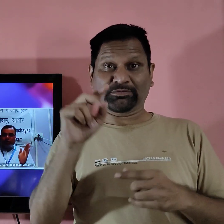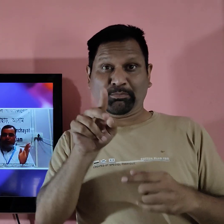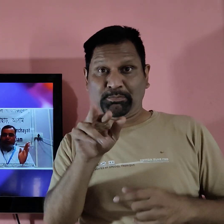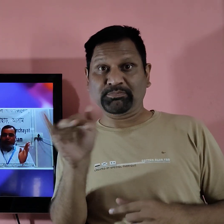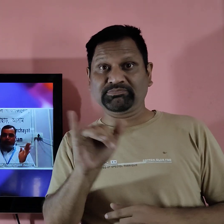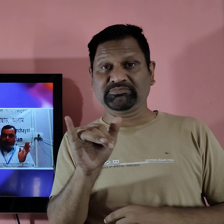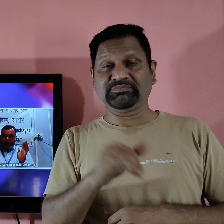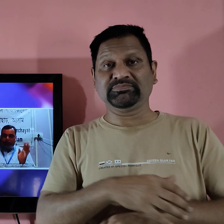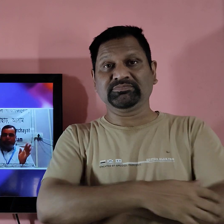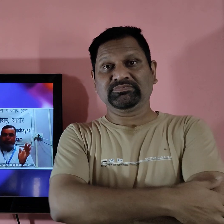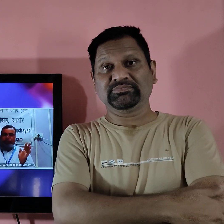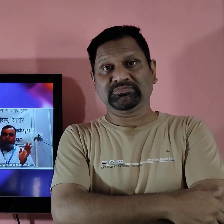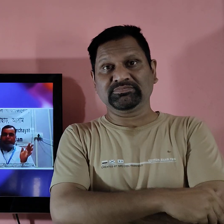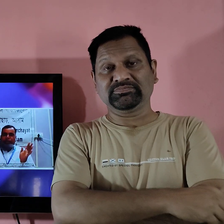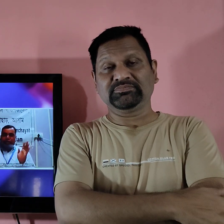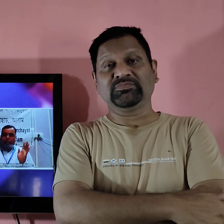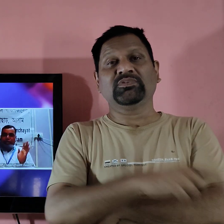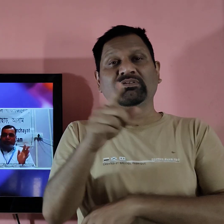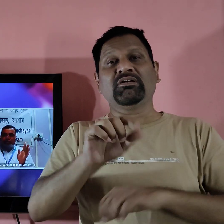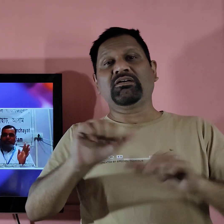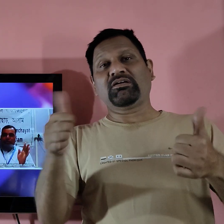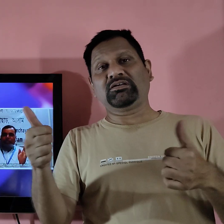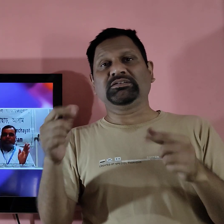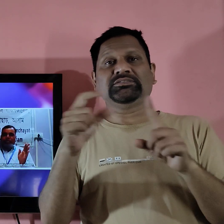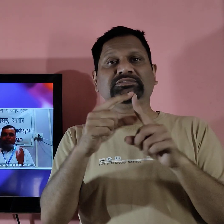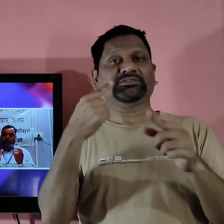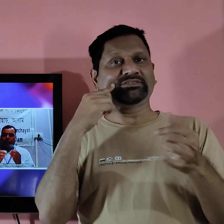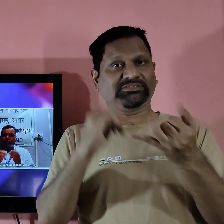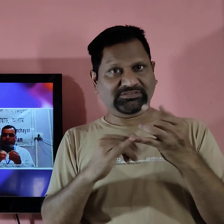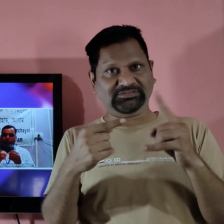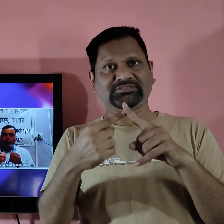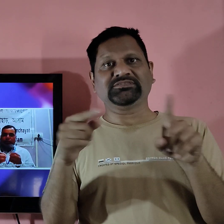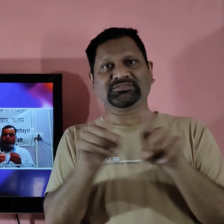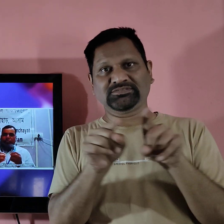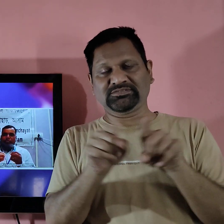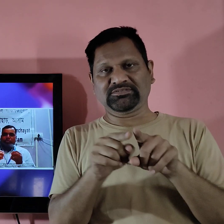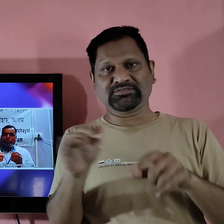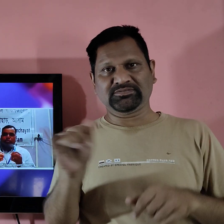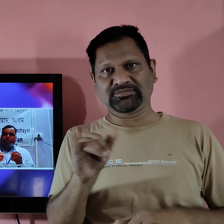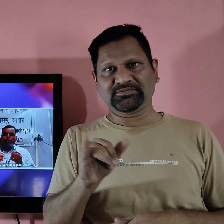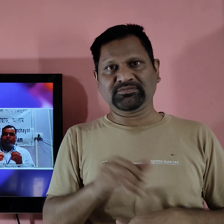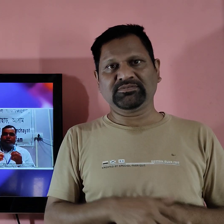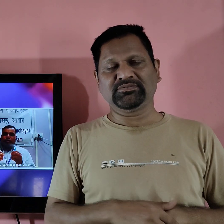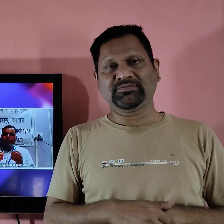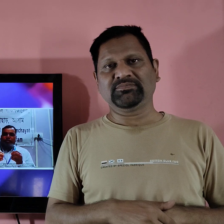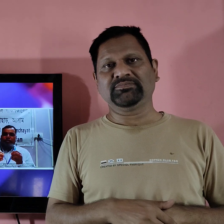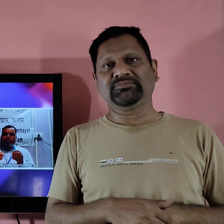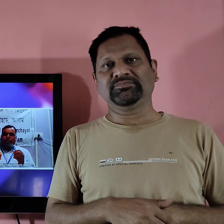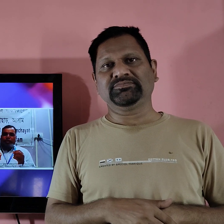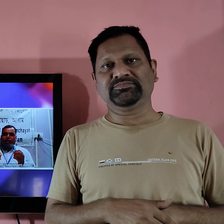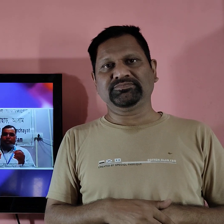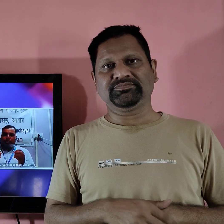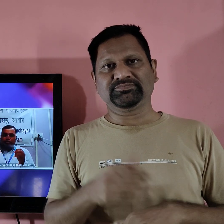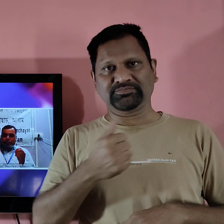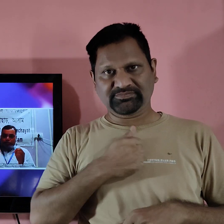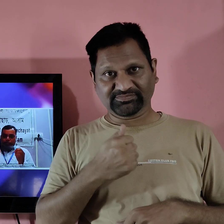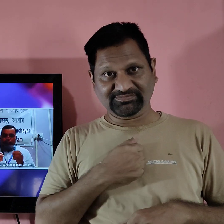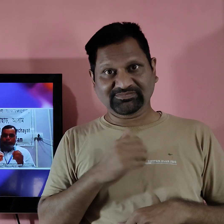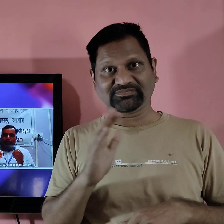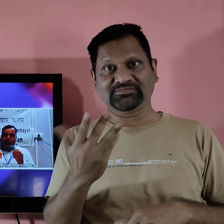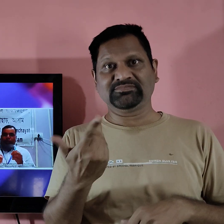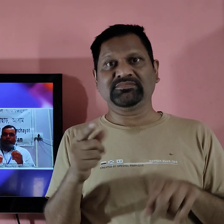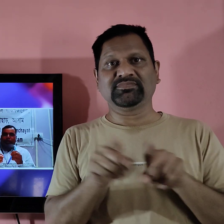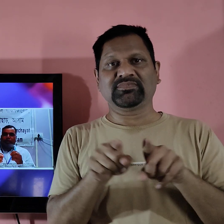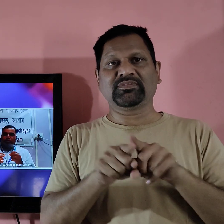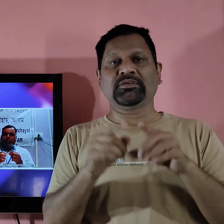हर स्टेट हर डिस्ट्रिक्ट में आया है सर। मेरा विधायक किशोरनाथ जी मेरा